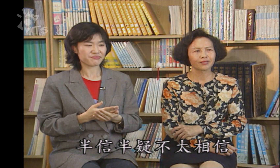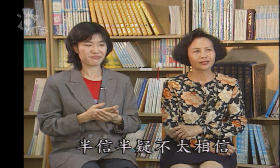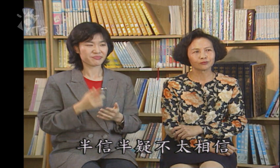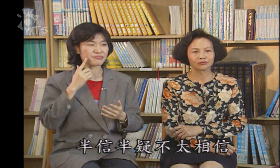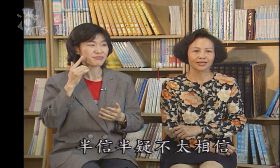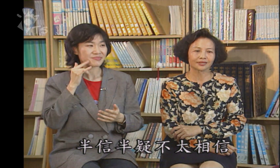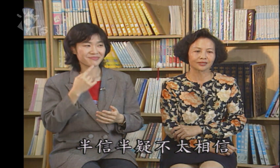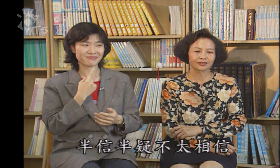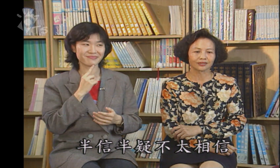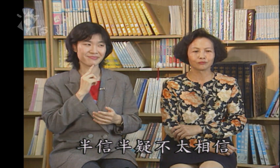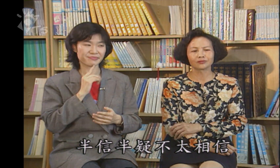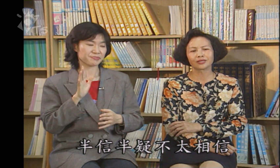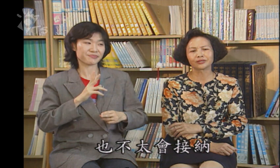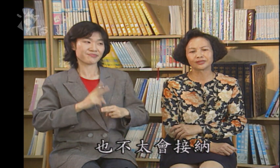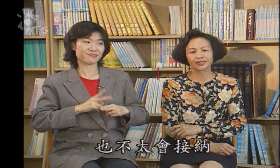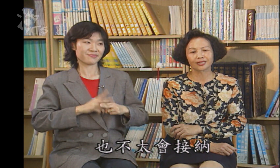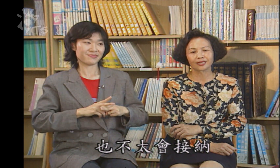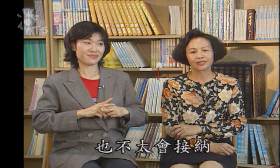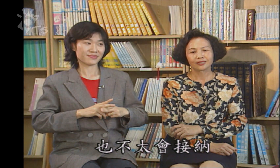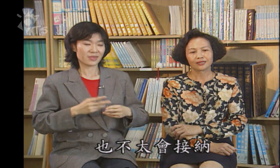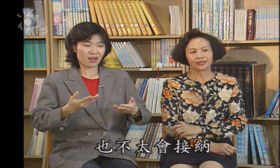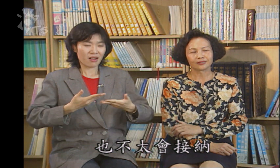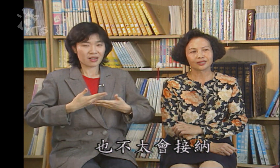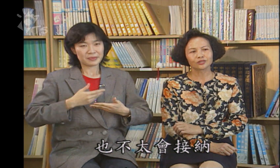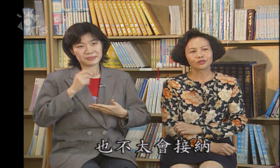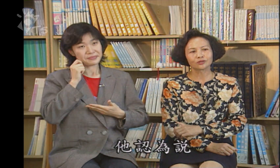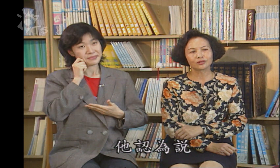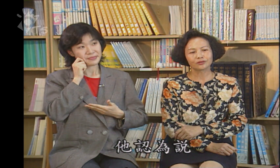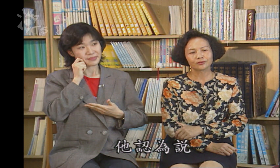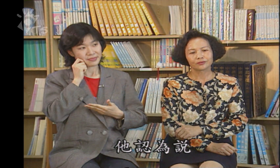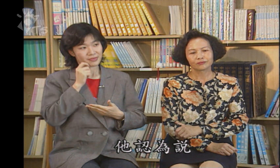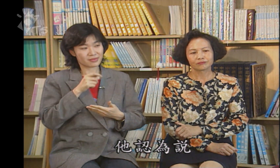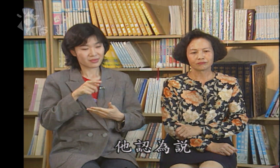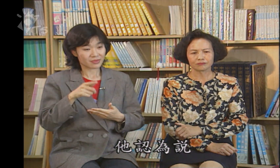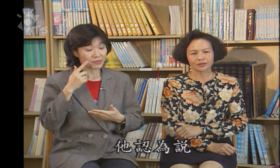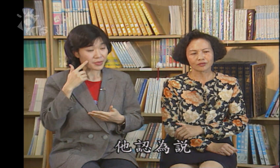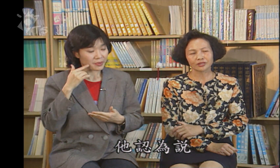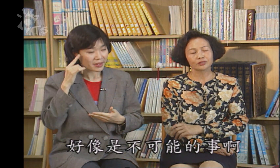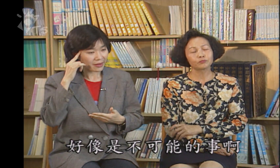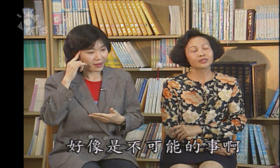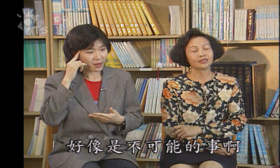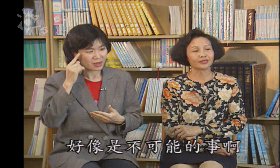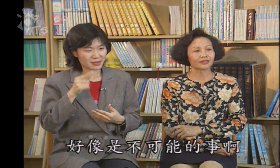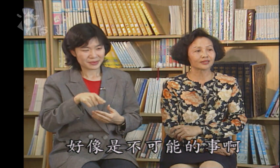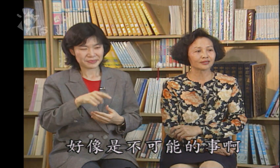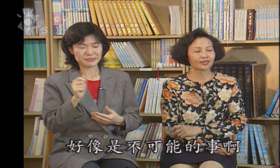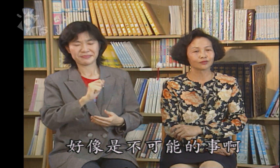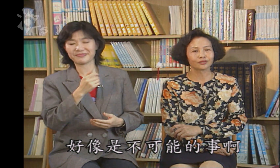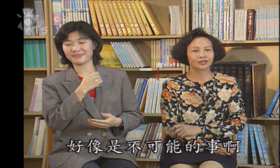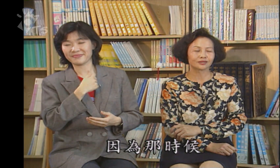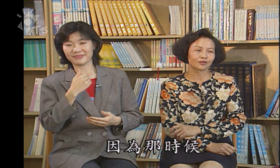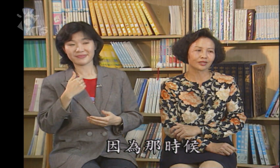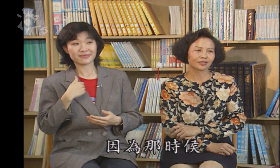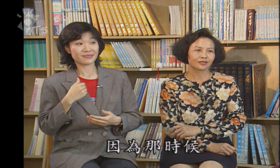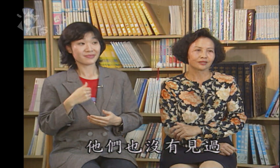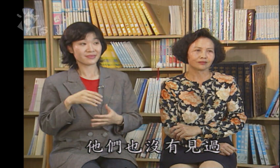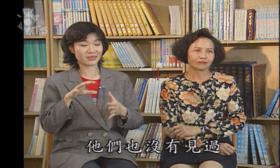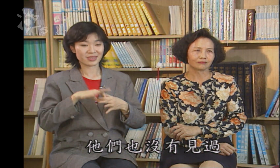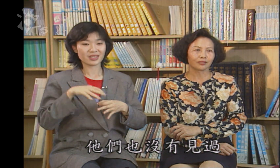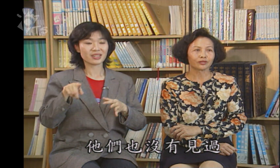疑，不太相信，也不太会接纳啊。他认为说好像是不可能的事啊，因为那时候呢他们也